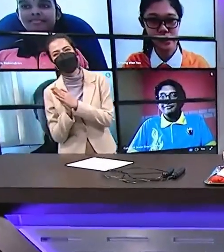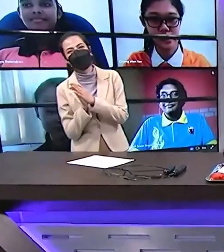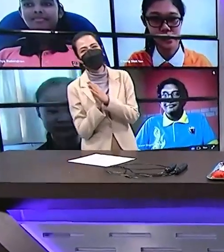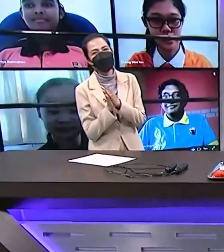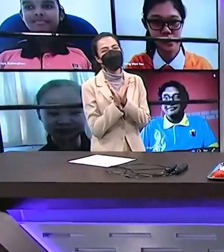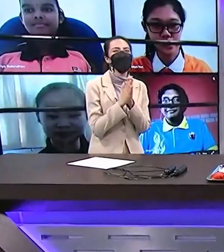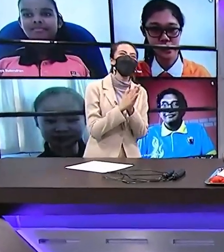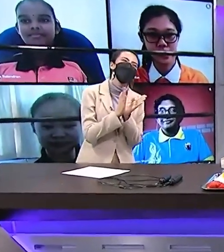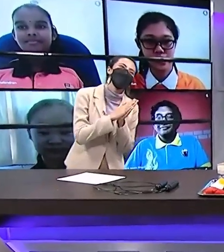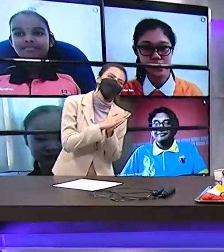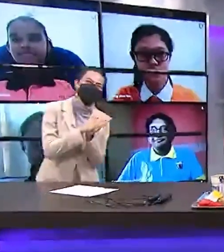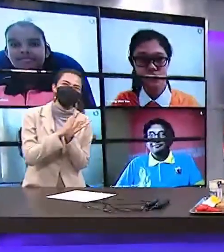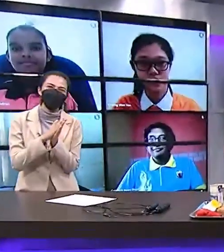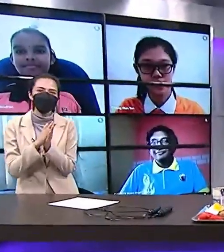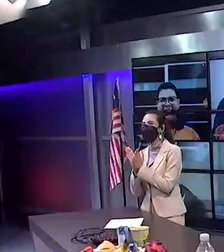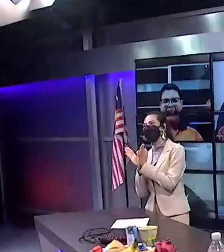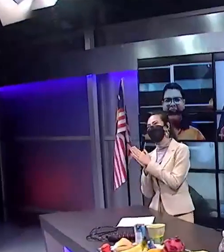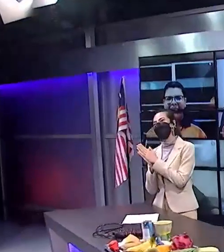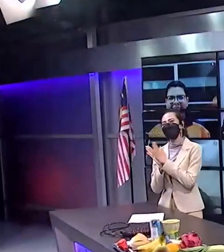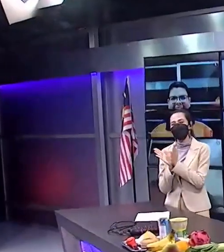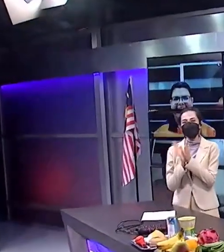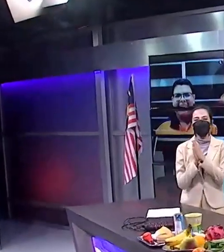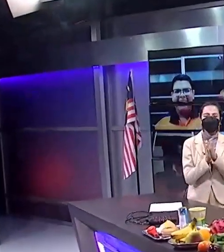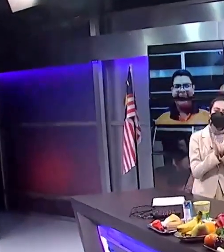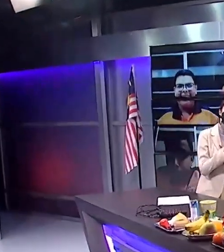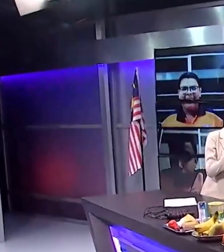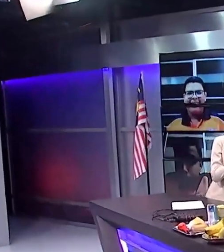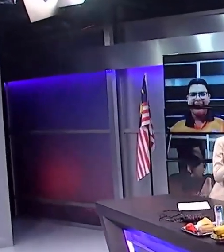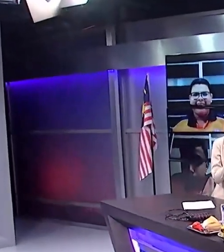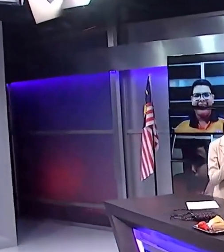makan itu tak dapat melan. Jadi apa pilihan